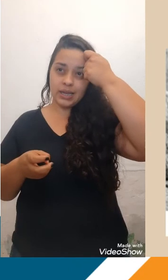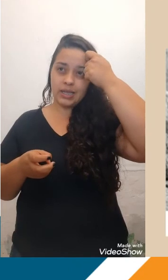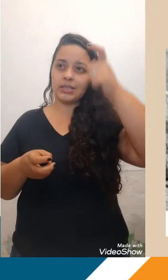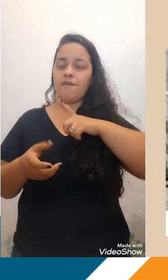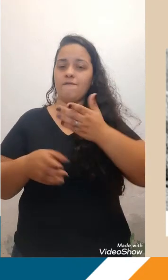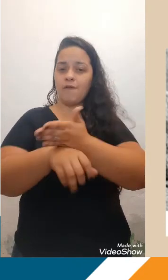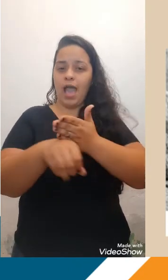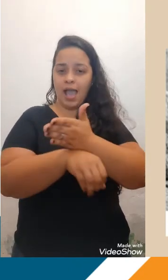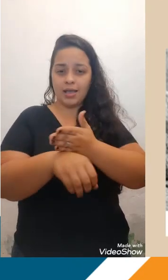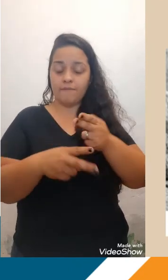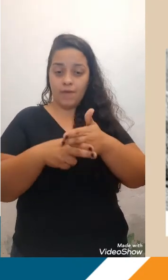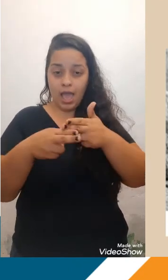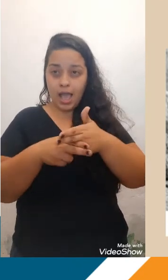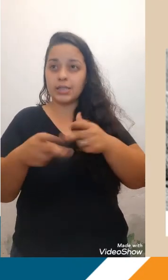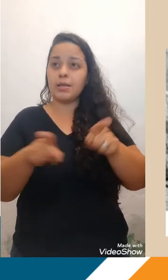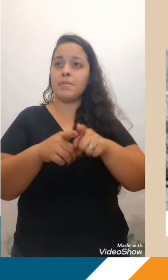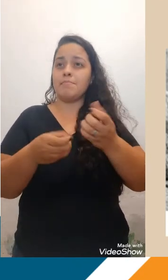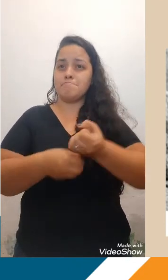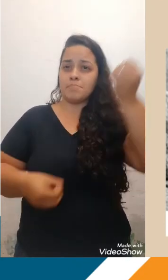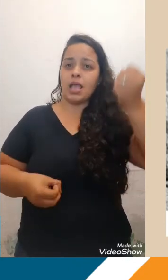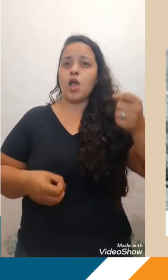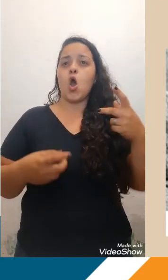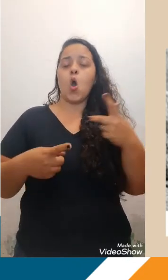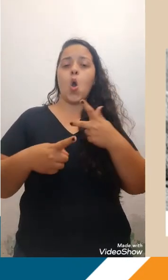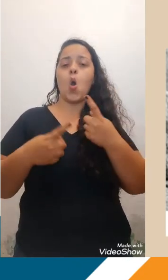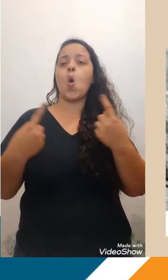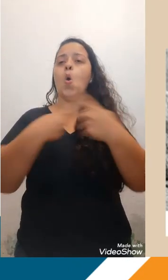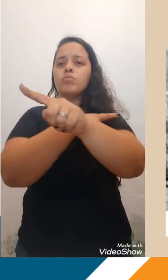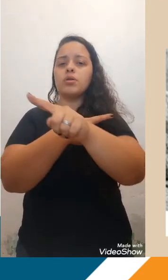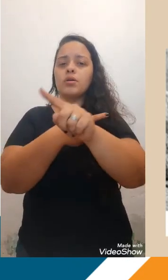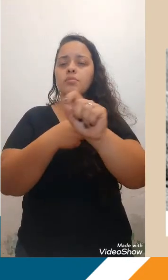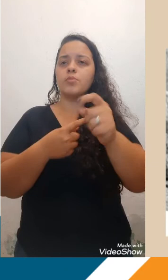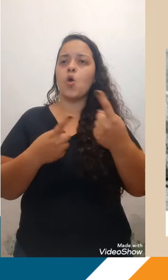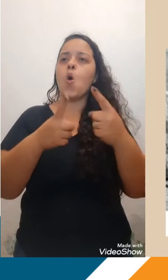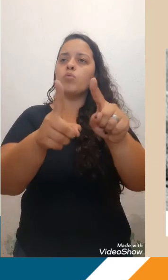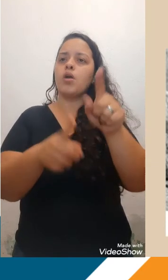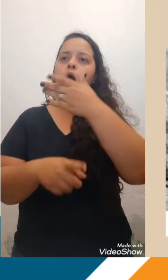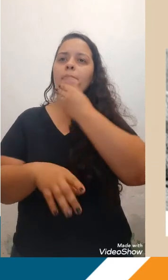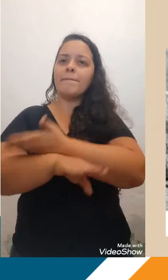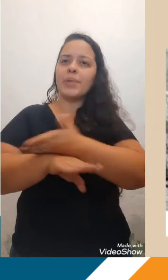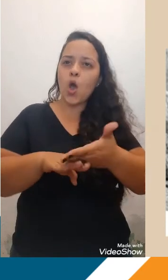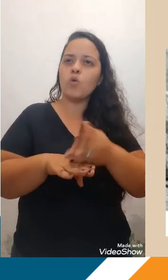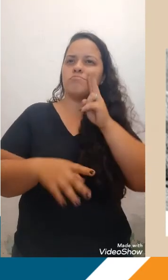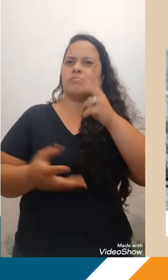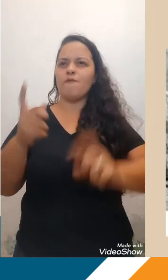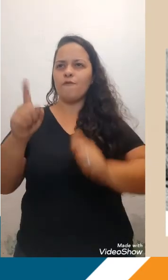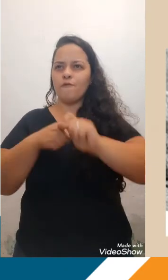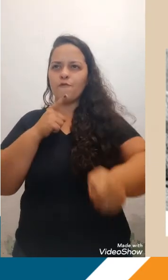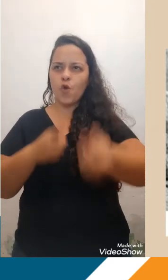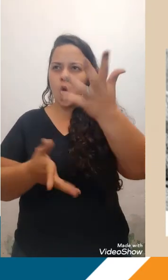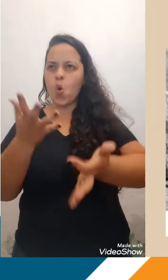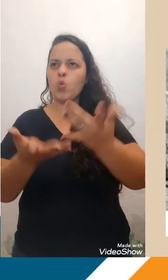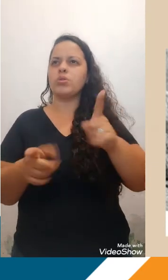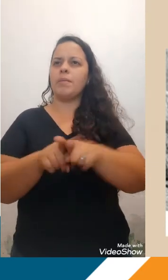carregados de facões e porretes lutando contra homens brancos, em meio a incêndios e quebra-quebra que estão no fundo da imagem.